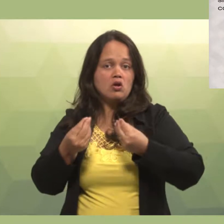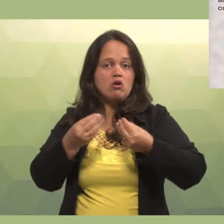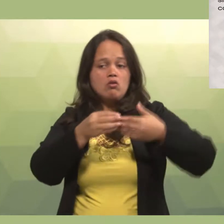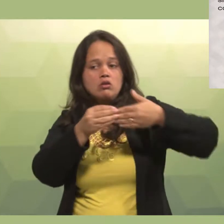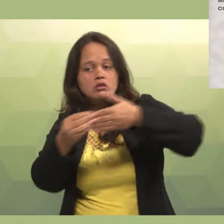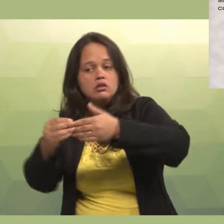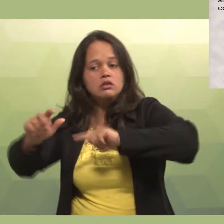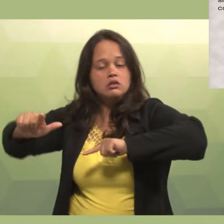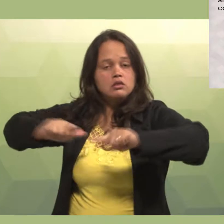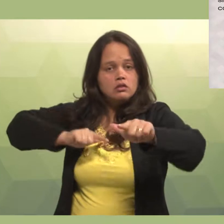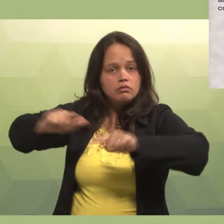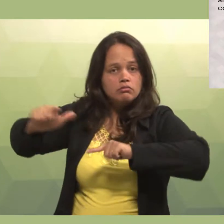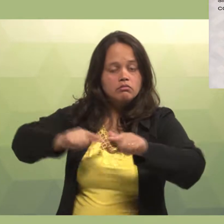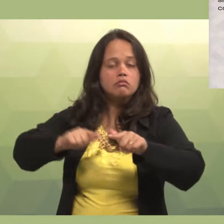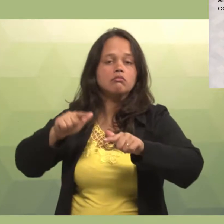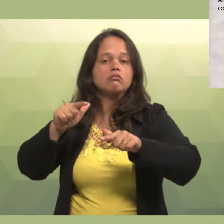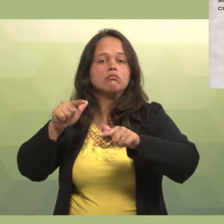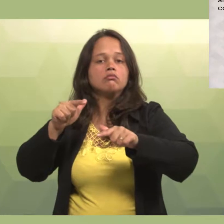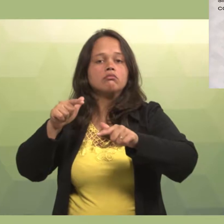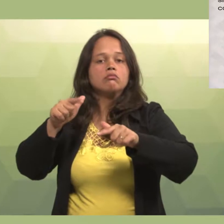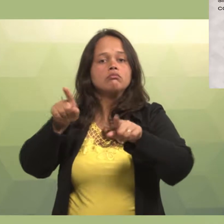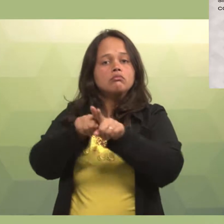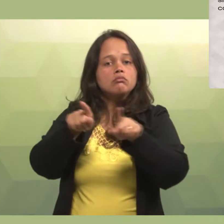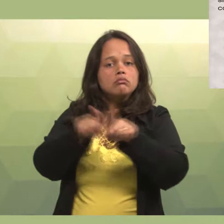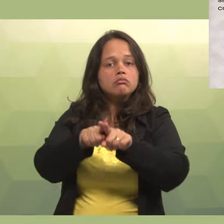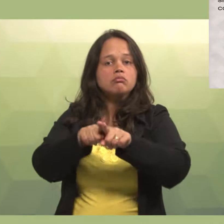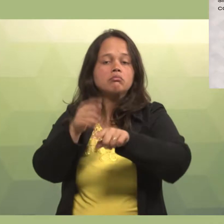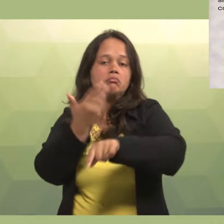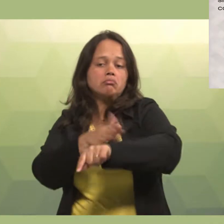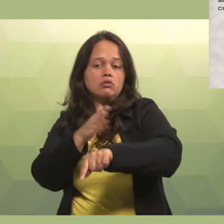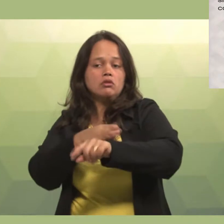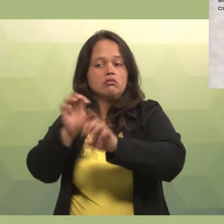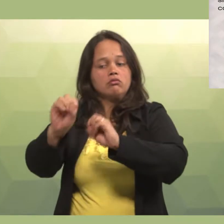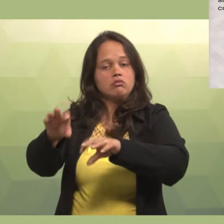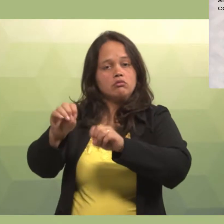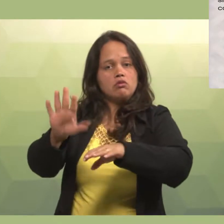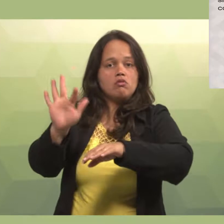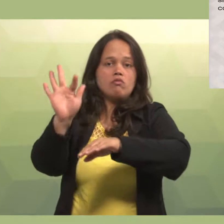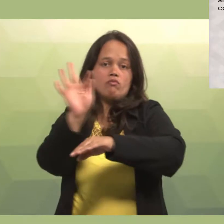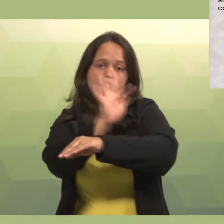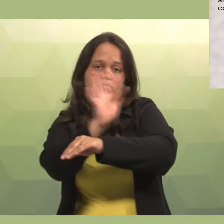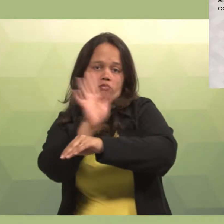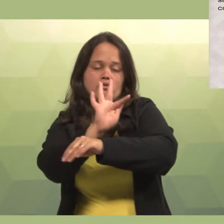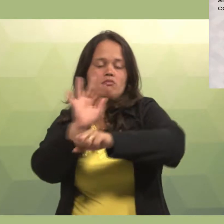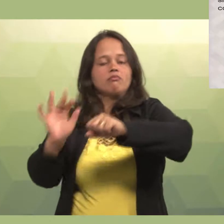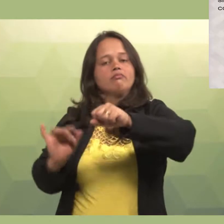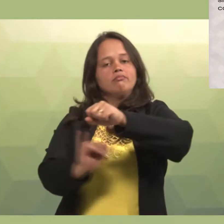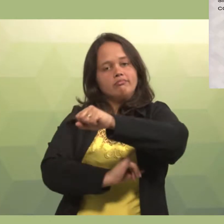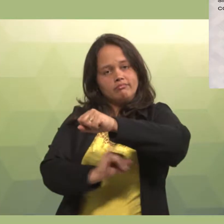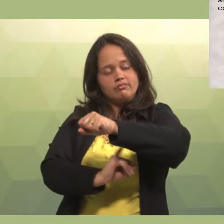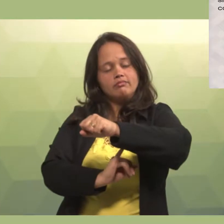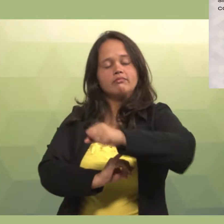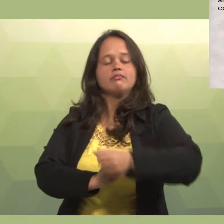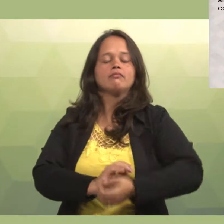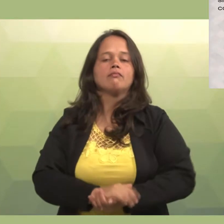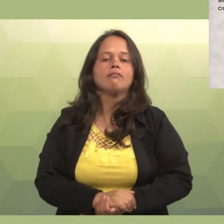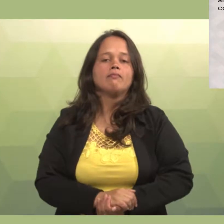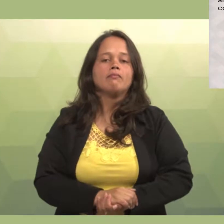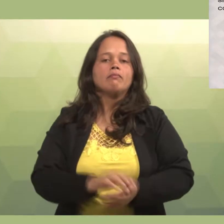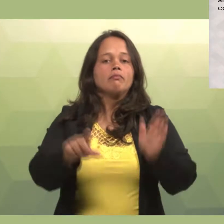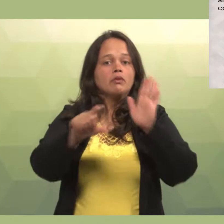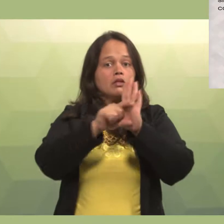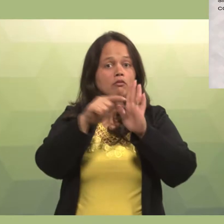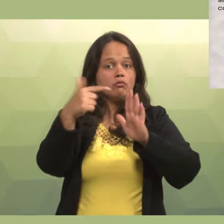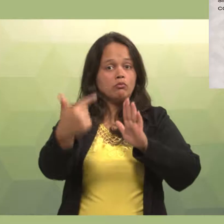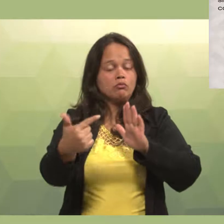a promoção de práticas educativas formais e não formais. O segundo parágrafo diz